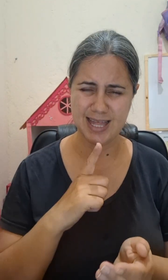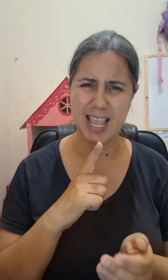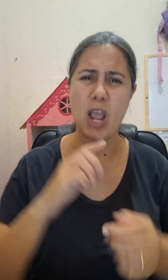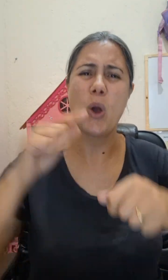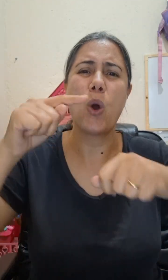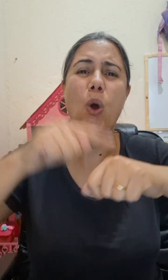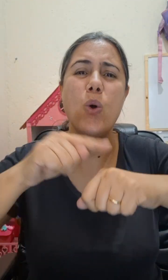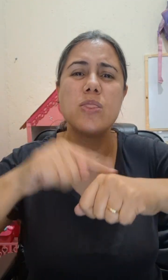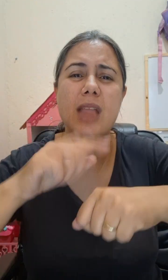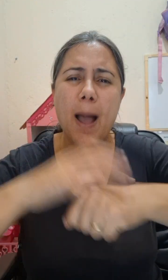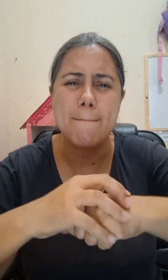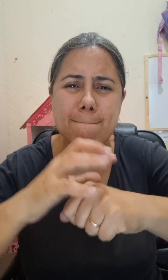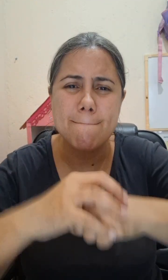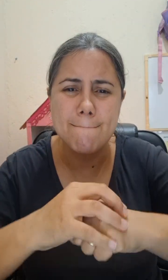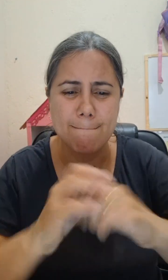a matéria,